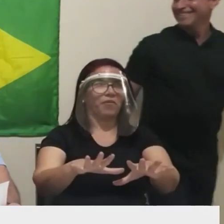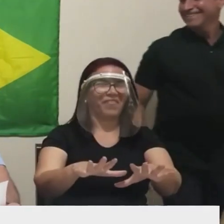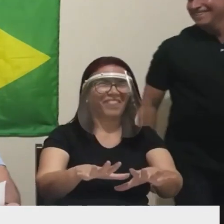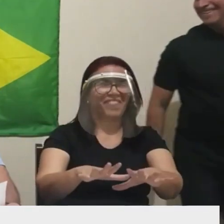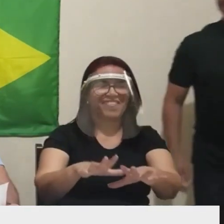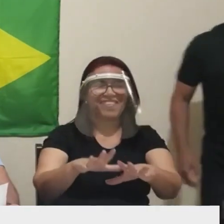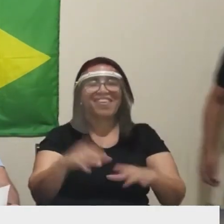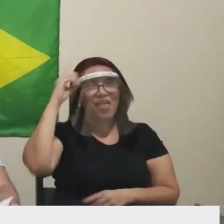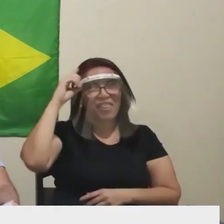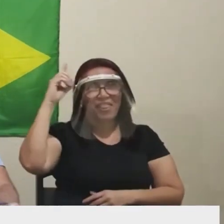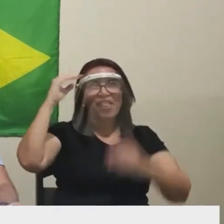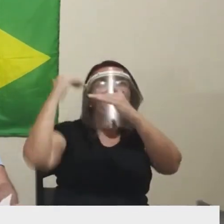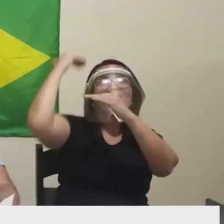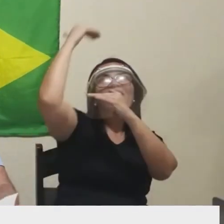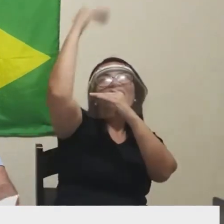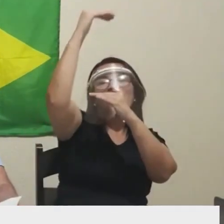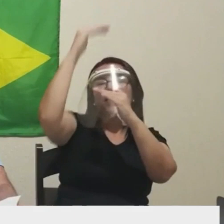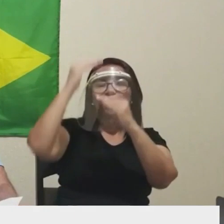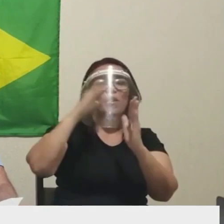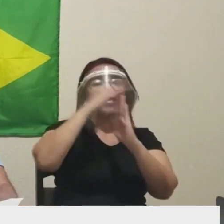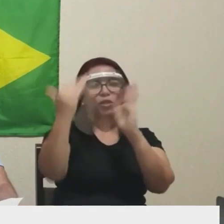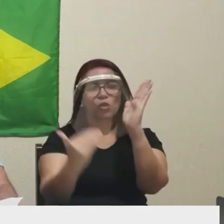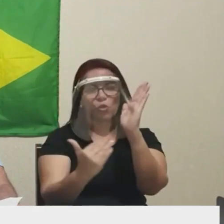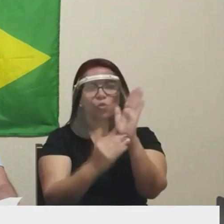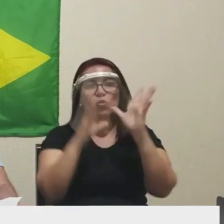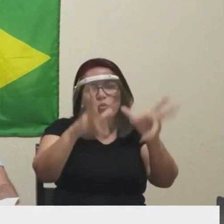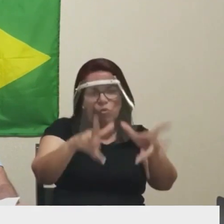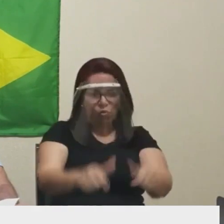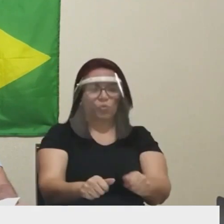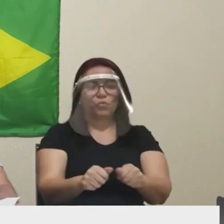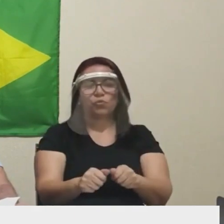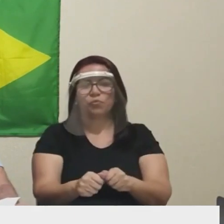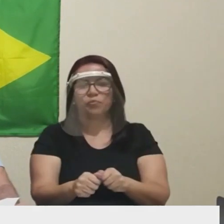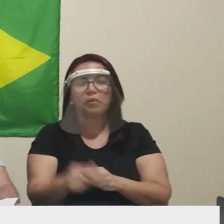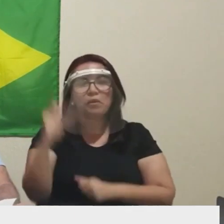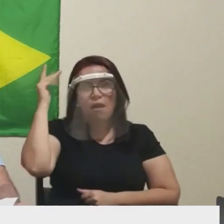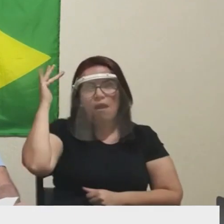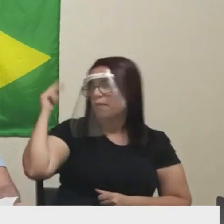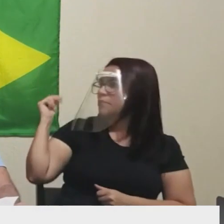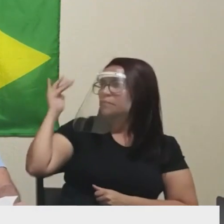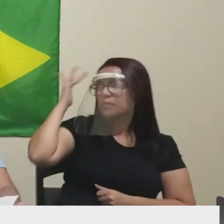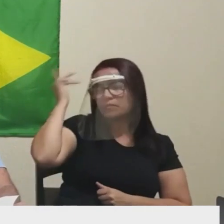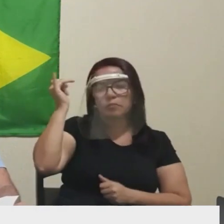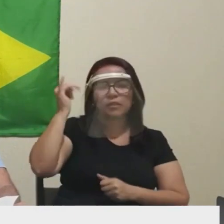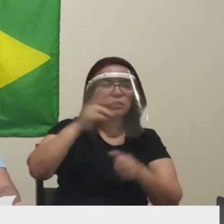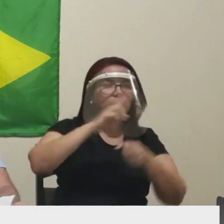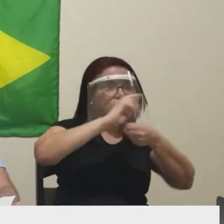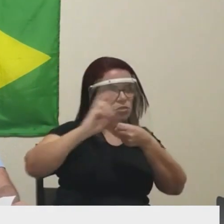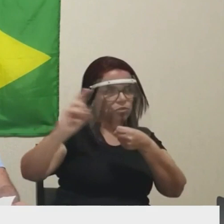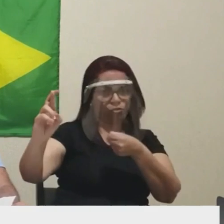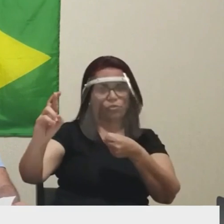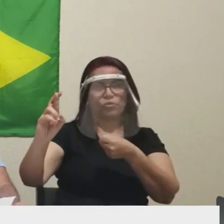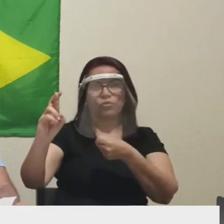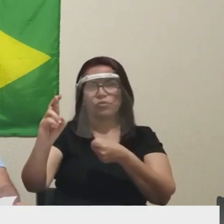acima de tudo e de todos. Amém. Amanhã estaremos em registro. Estarei com o Paulo Scarf. Alguma coisa lá do